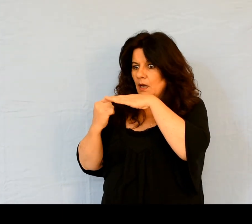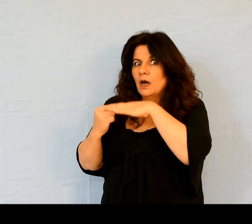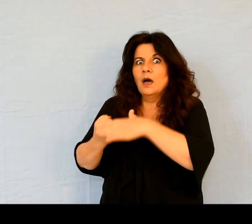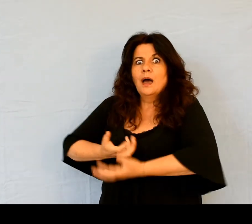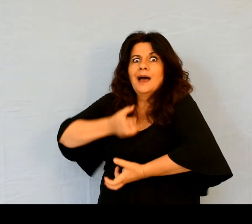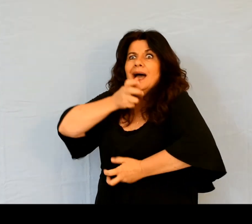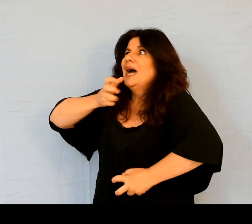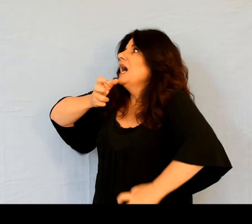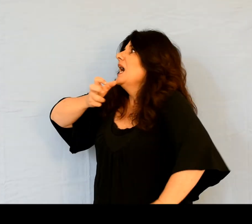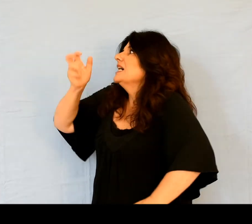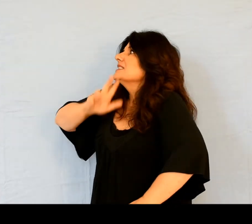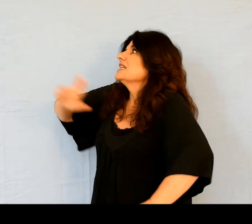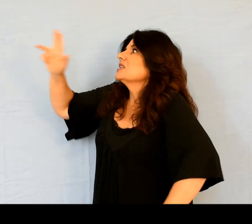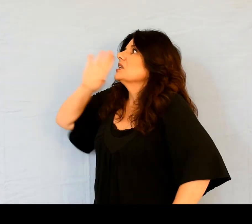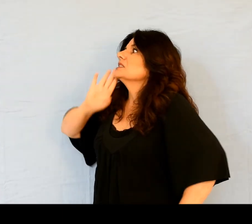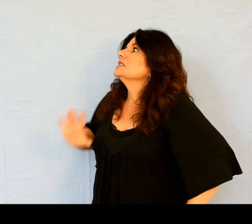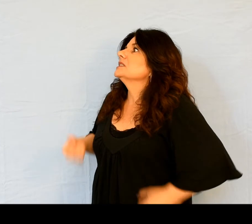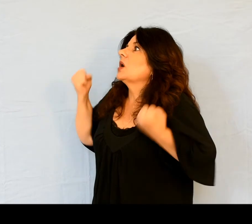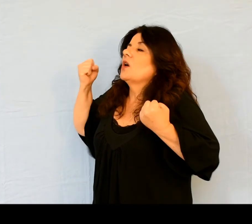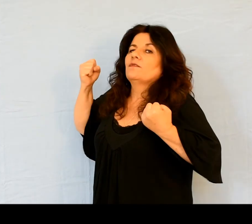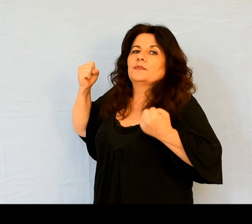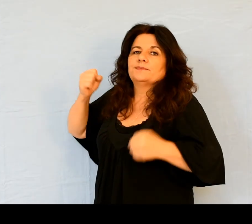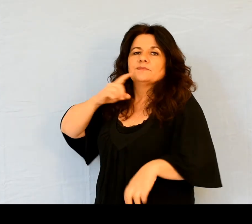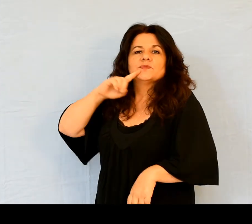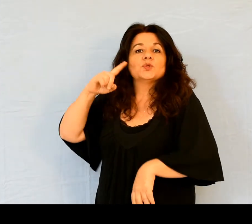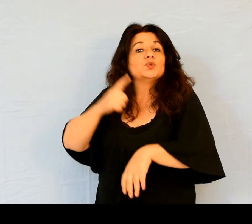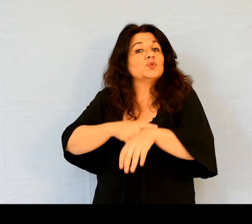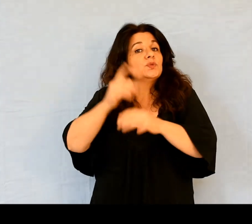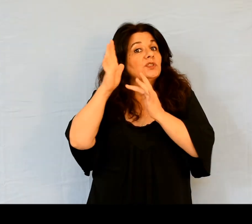Jésus étendit la main et le saisit et lui dit